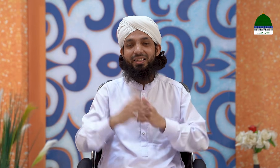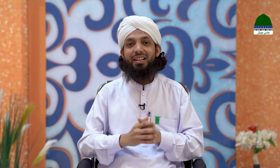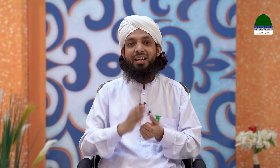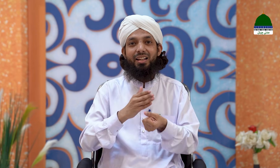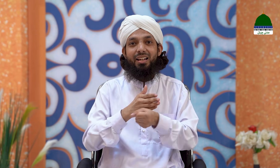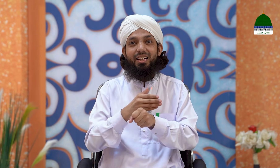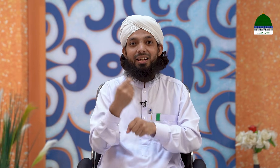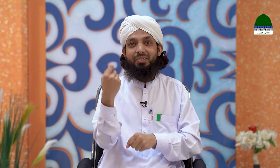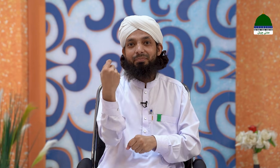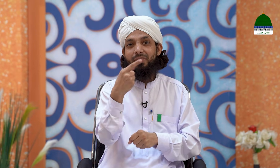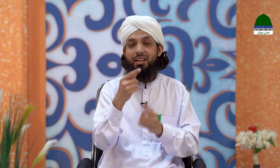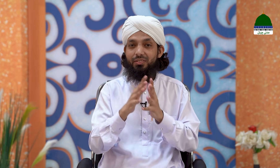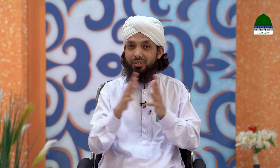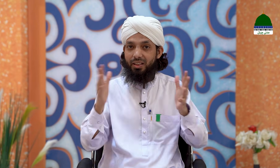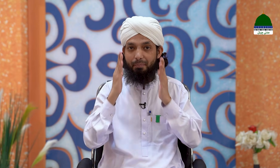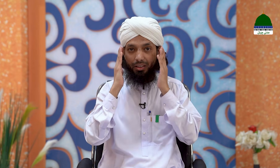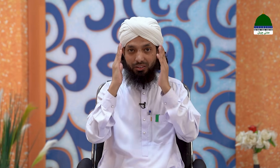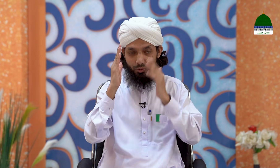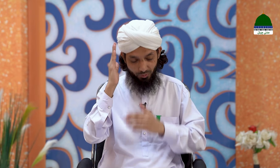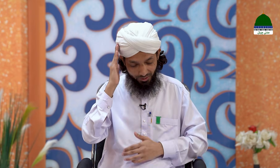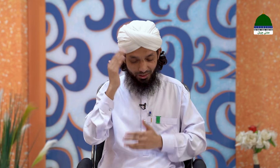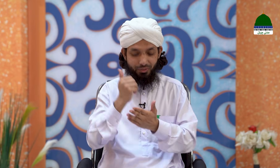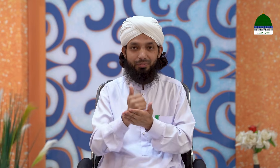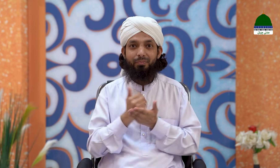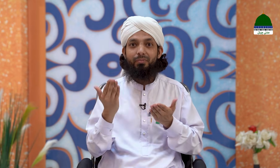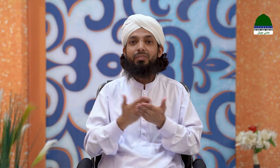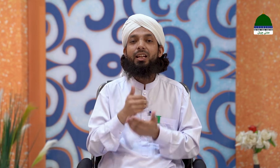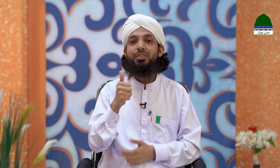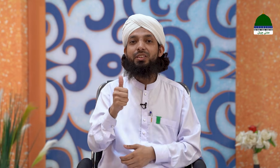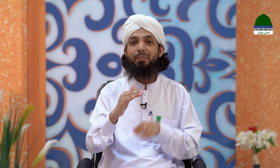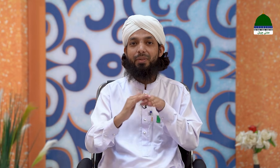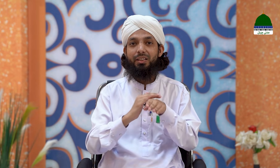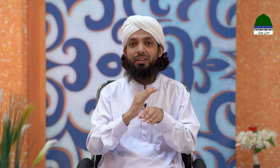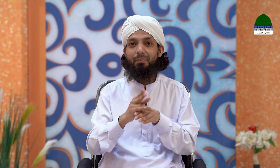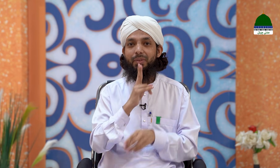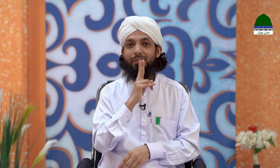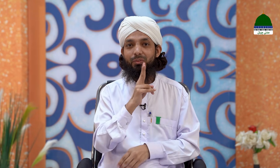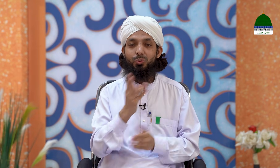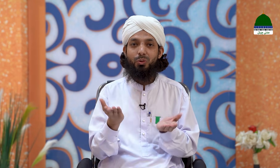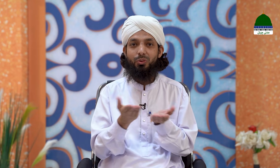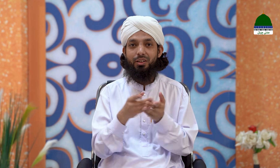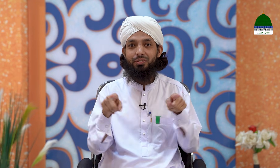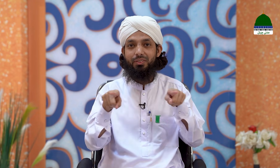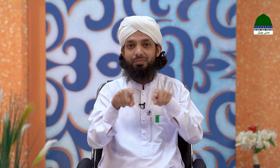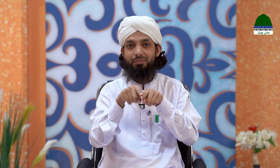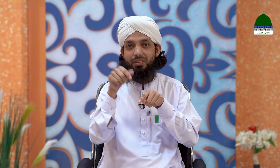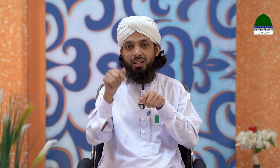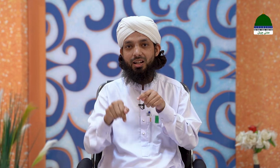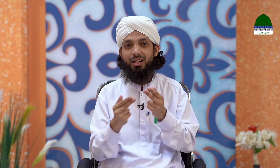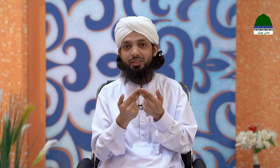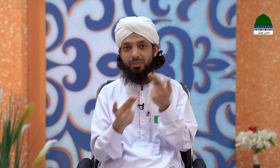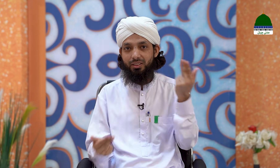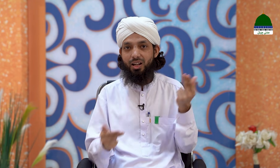ہمیں زیادہ سے زیادہ عبادت کرنے کی توفیق عطا فرمائے۔ انہی اچھی اور پیاری باتوں کے ساتھ، ان دعاؤں کے ساتھ ہمارے پروگرام کا وقت ختم